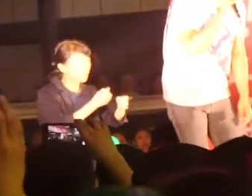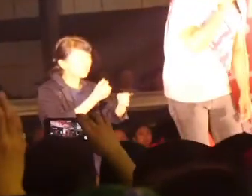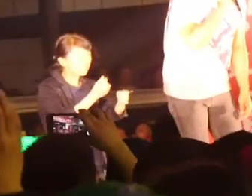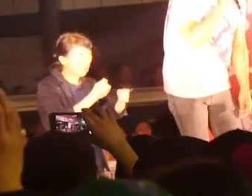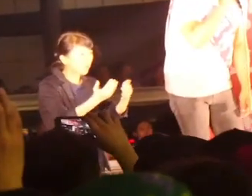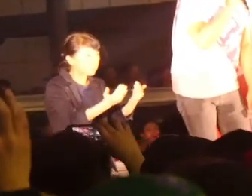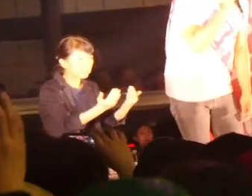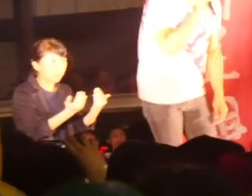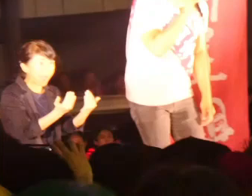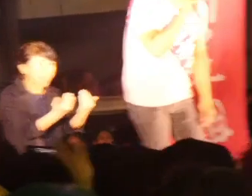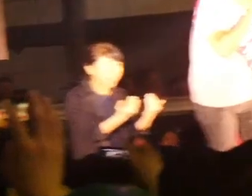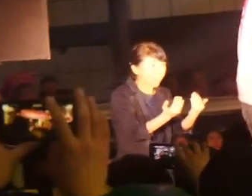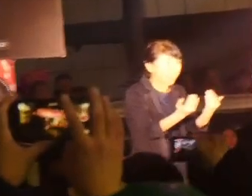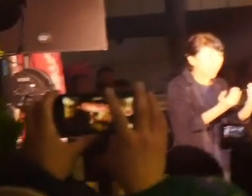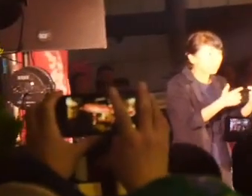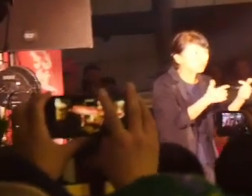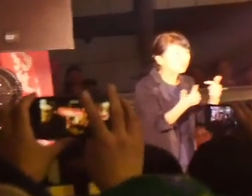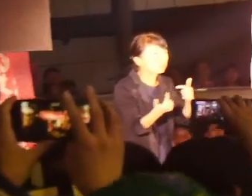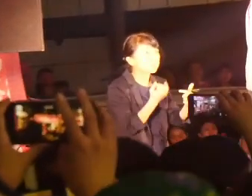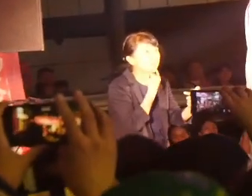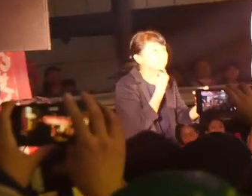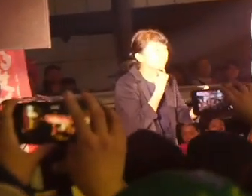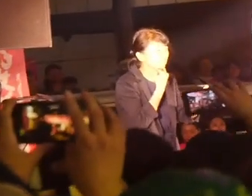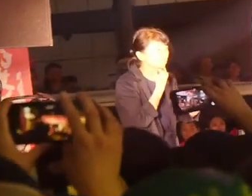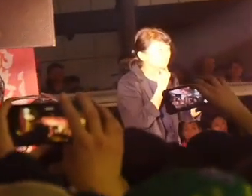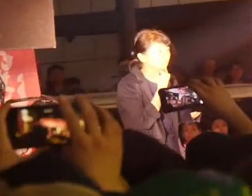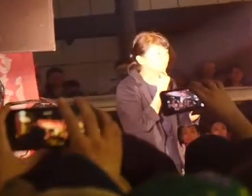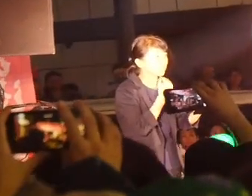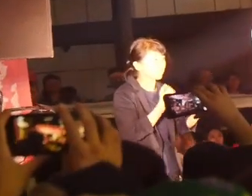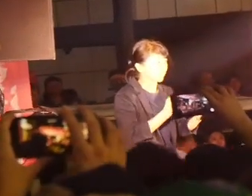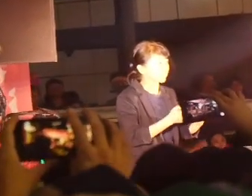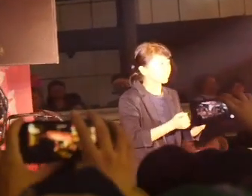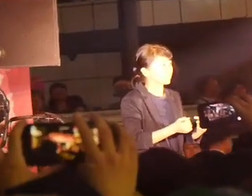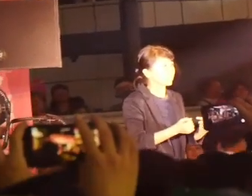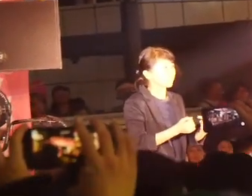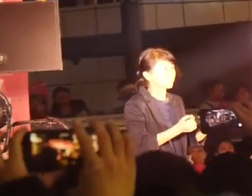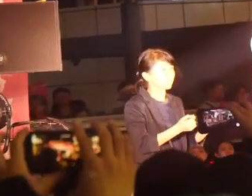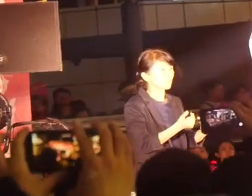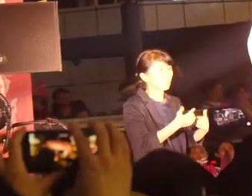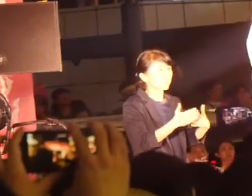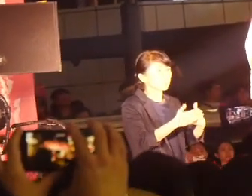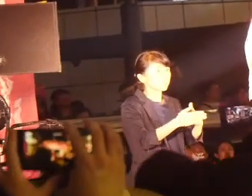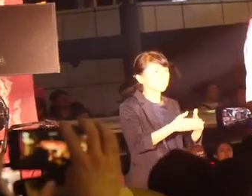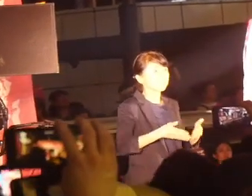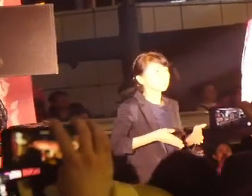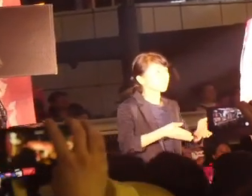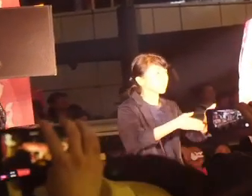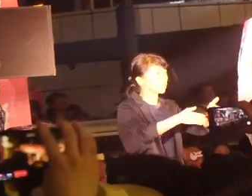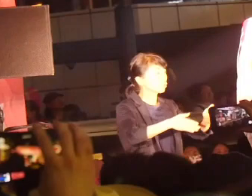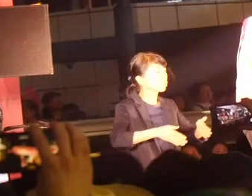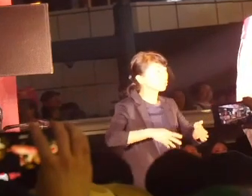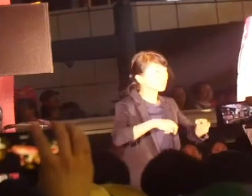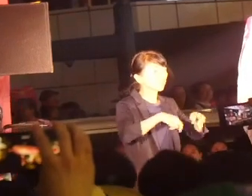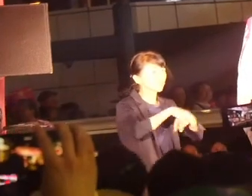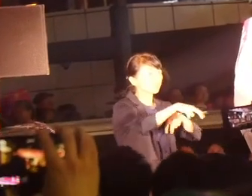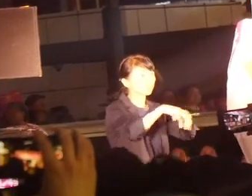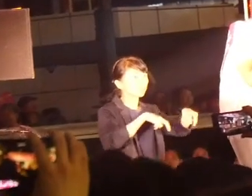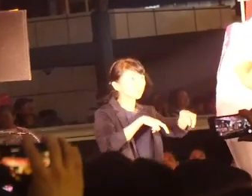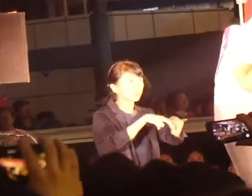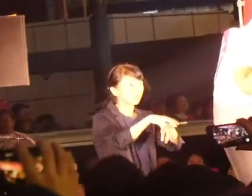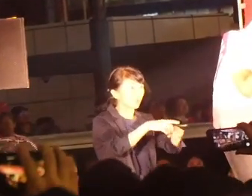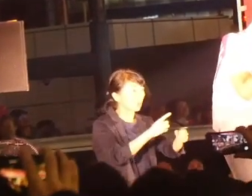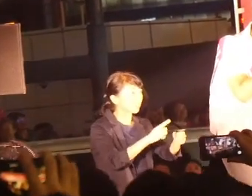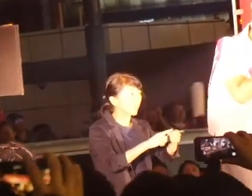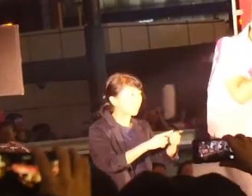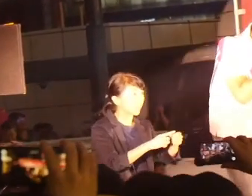少し前に来るとか、ゆっくりですね、ゆっくりでお願いしますよ。少し通路を確保できるように皆さん前へ後